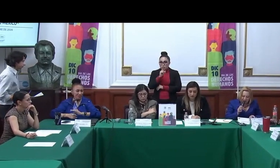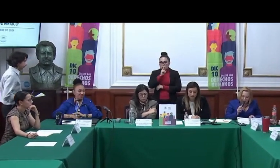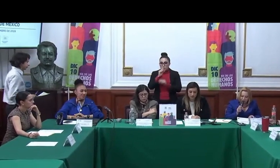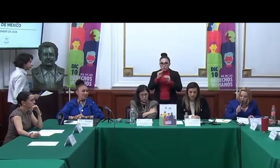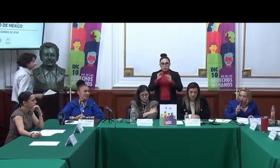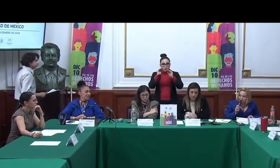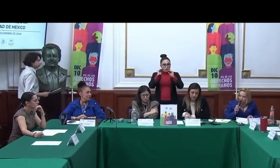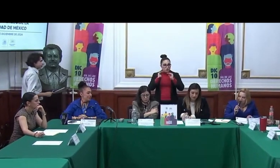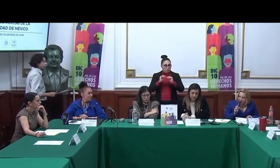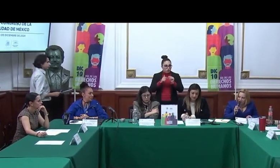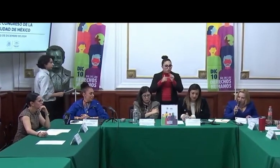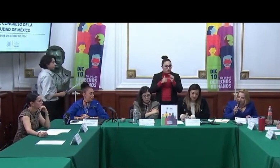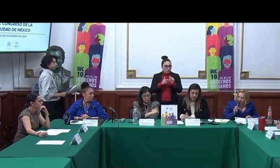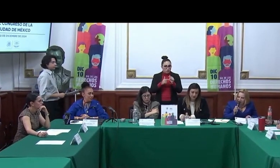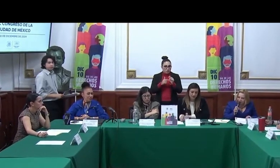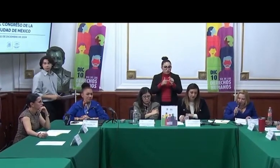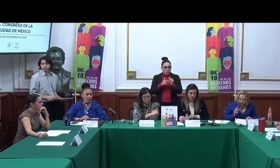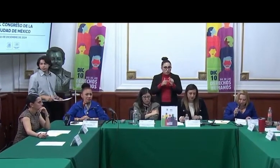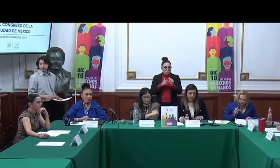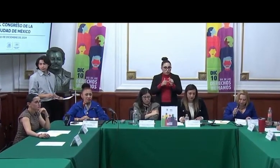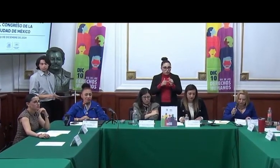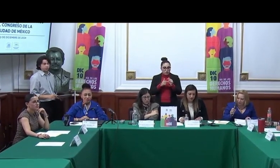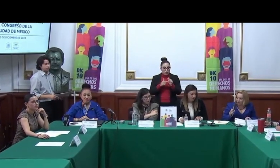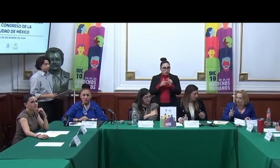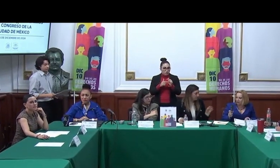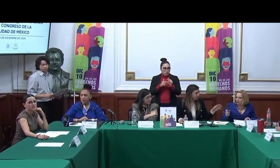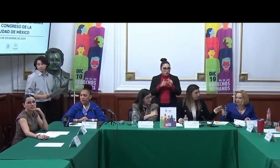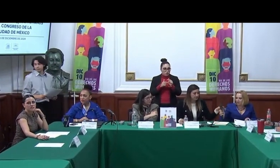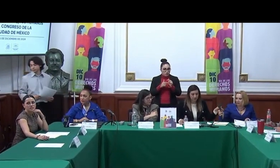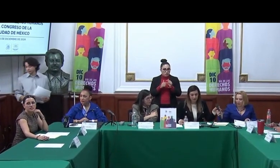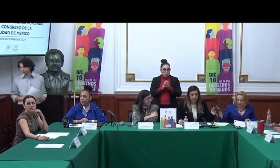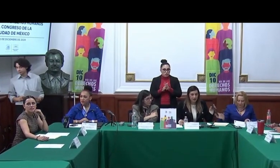siguiente punto del orden del día.